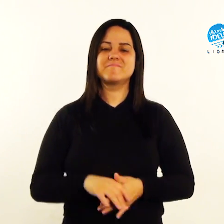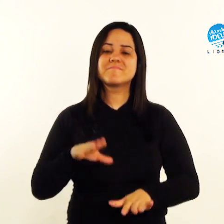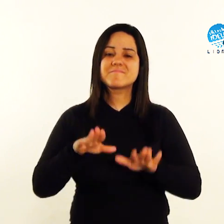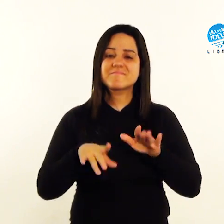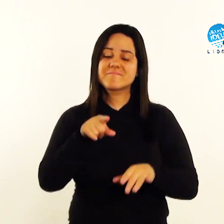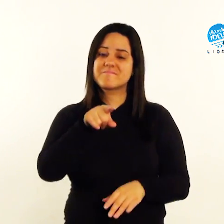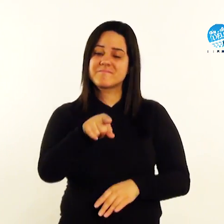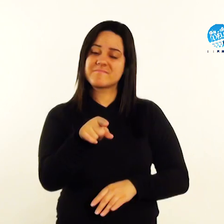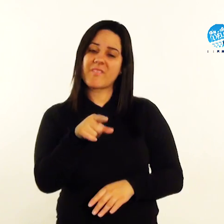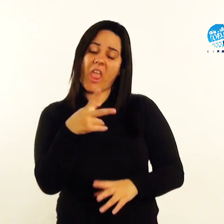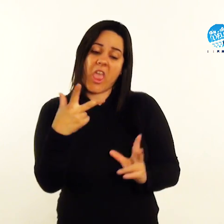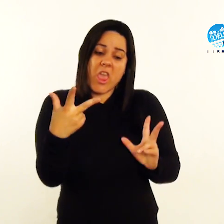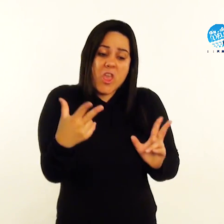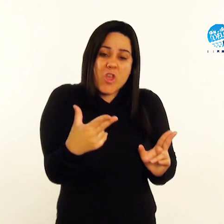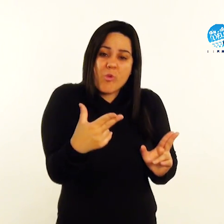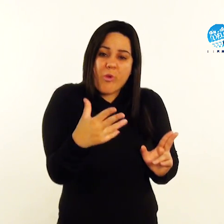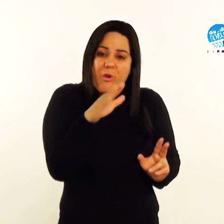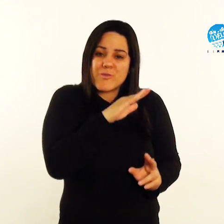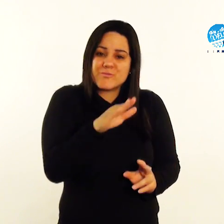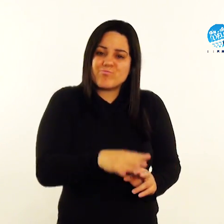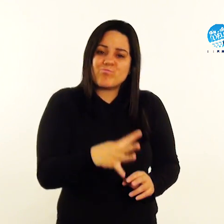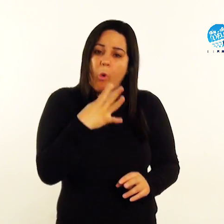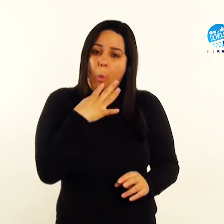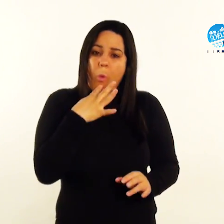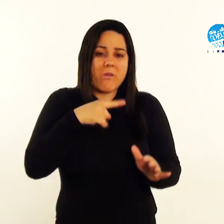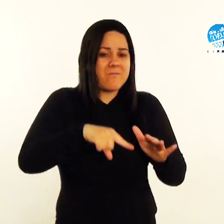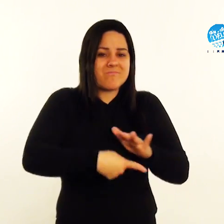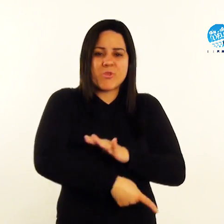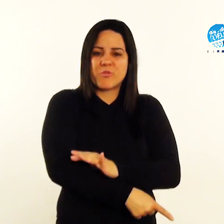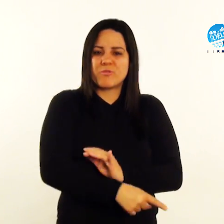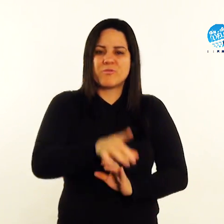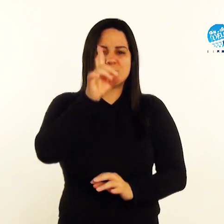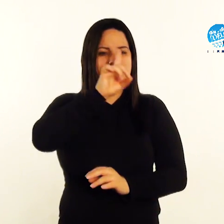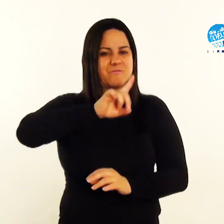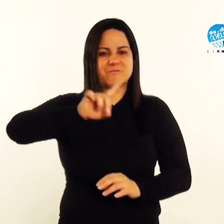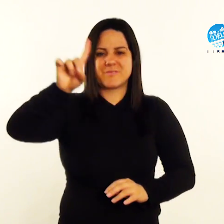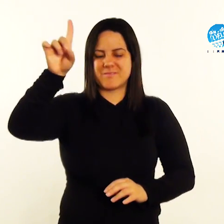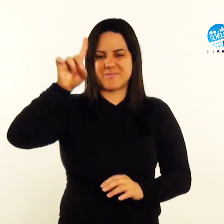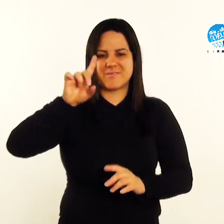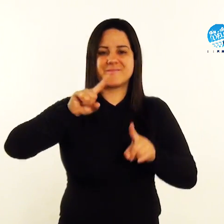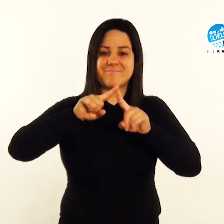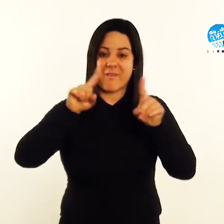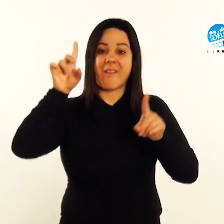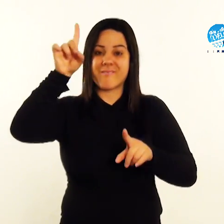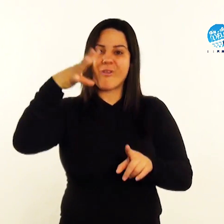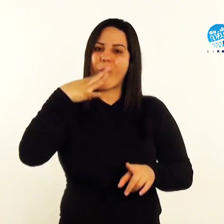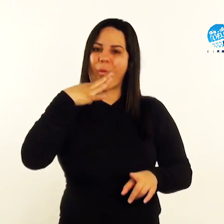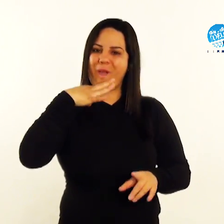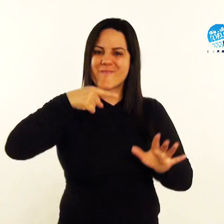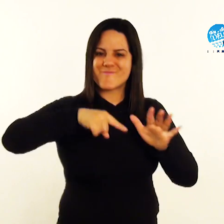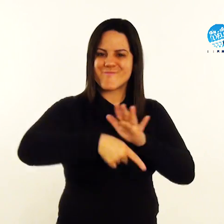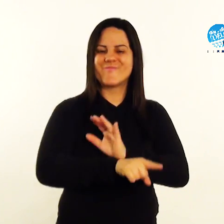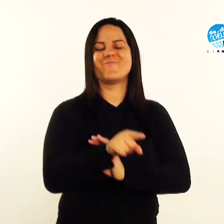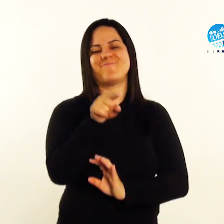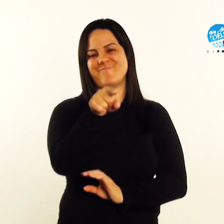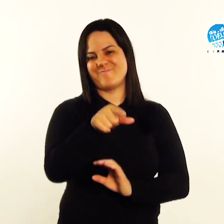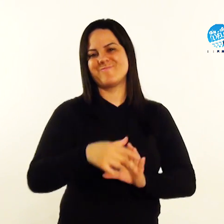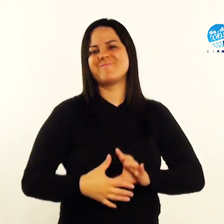E talvez você, como Zaqueu, não o conheça com intimidade, mas Ele conhece você.